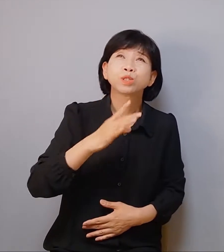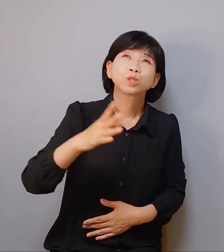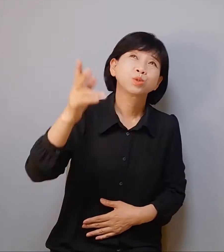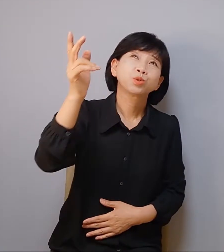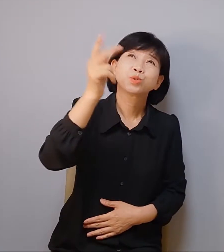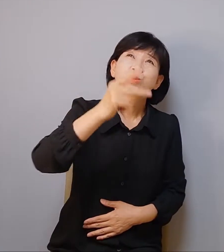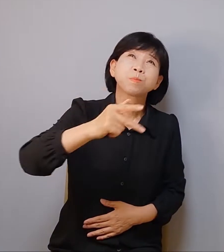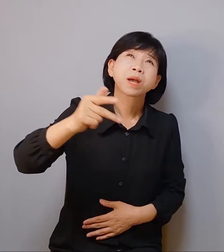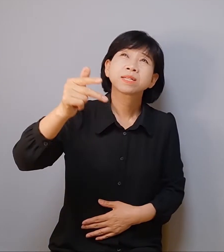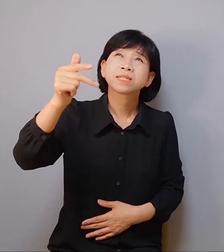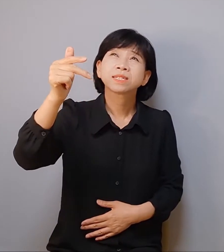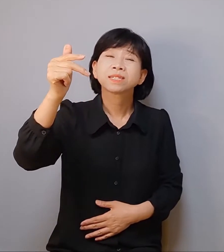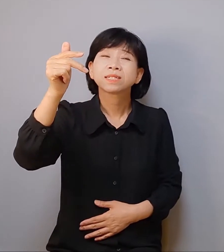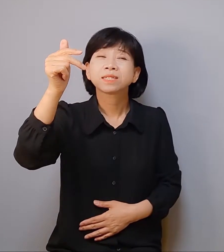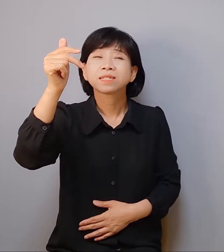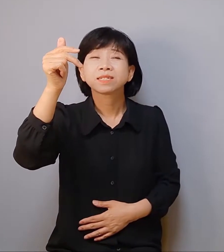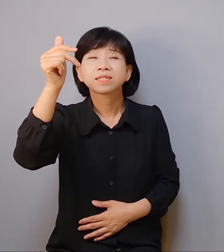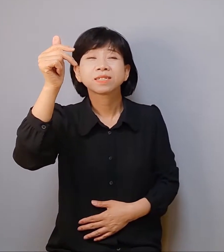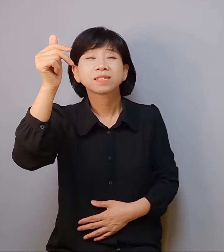오직